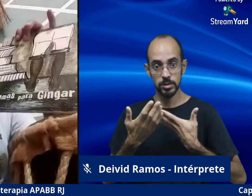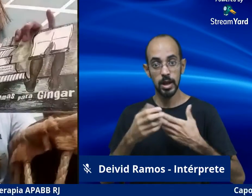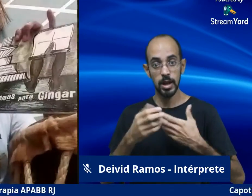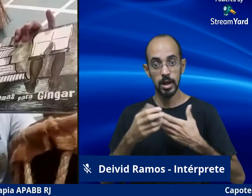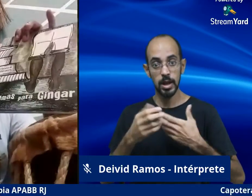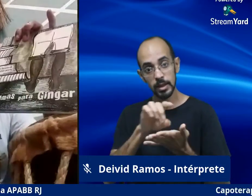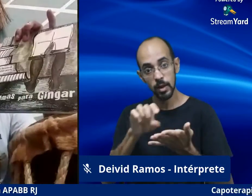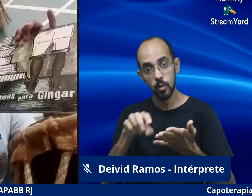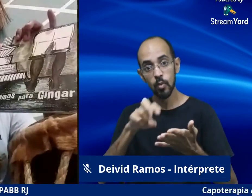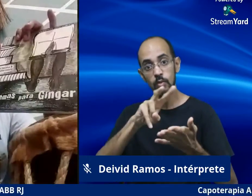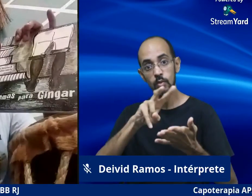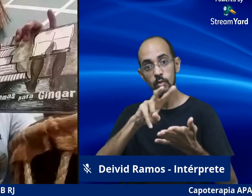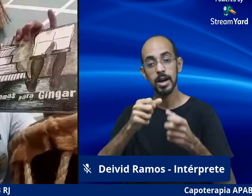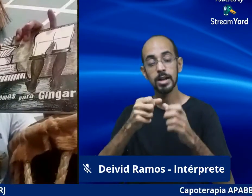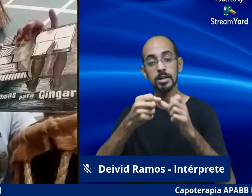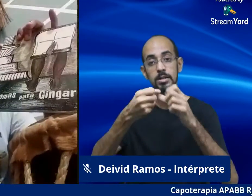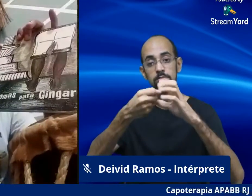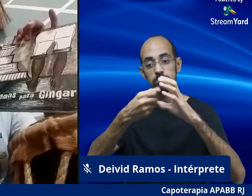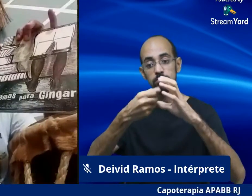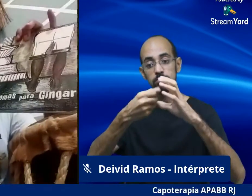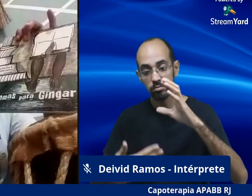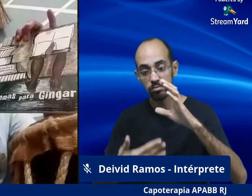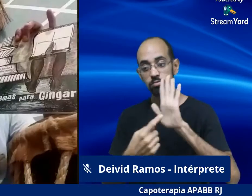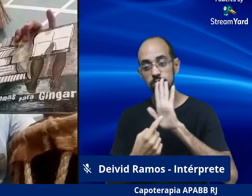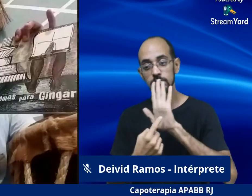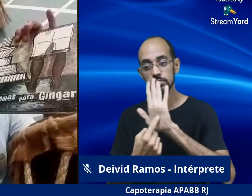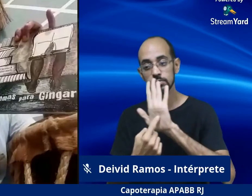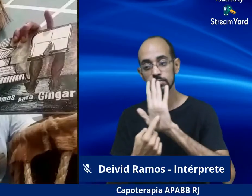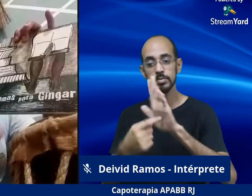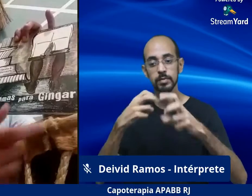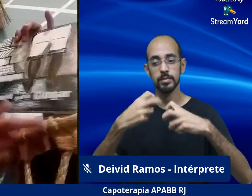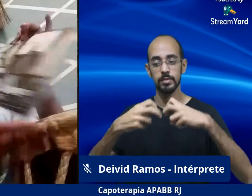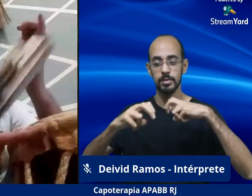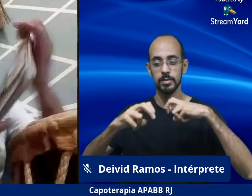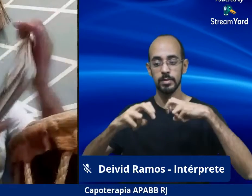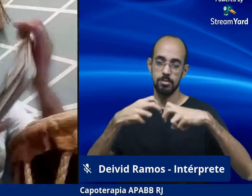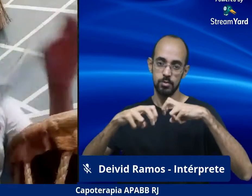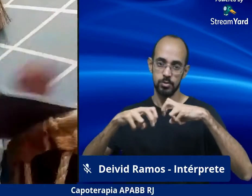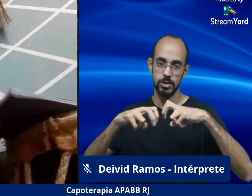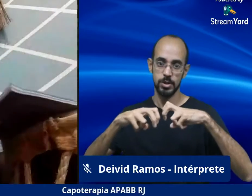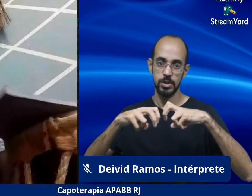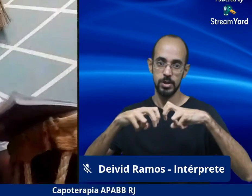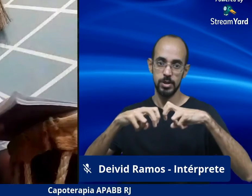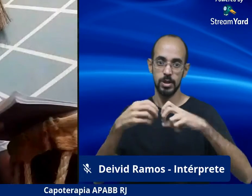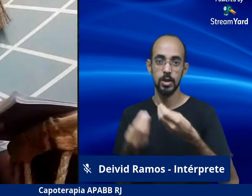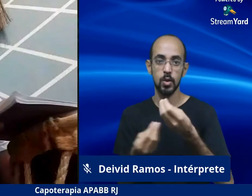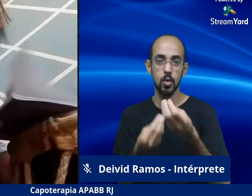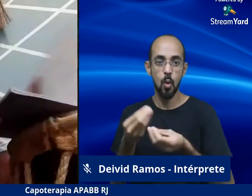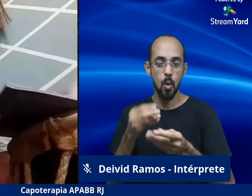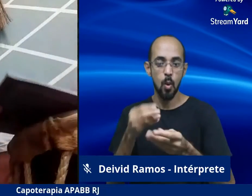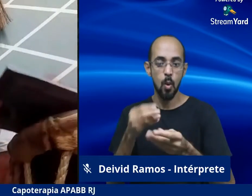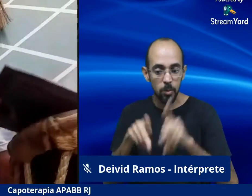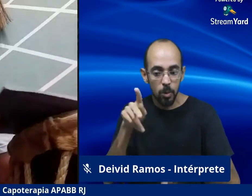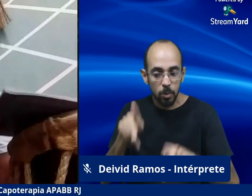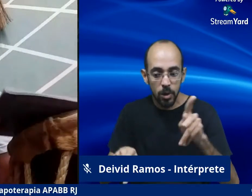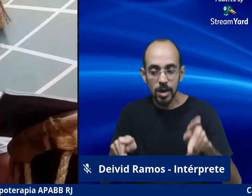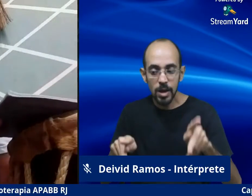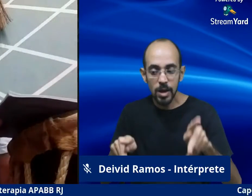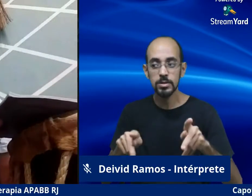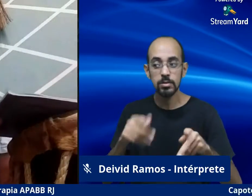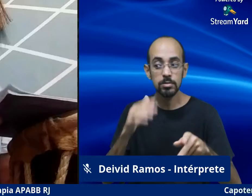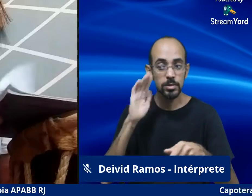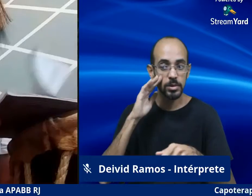ou dessas manifestações culturais que a capoeira traz. Então, Uma dessas manifestações é o